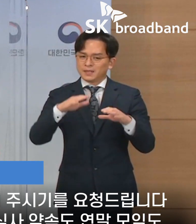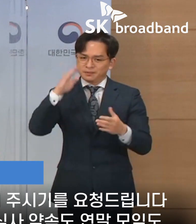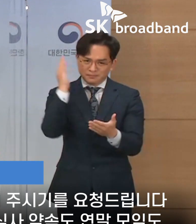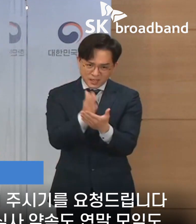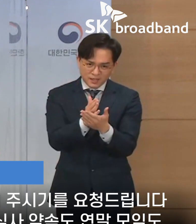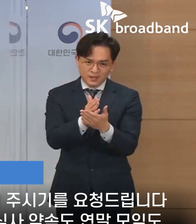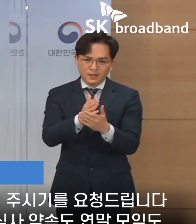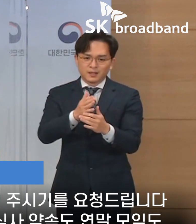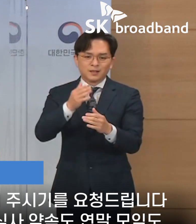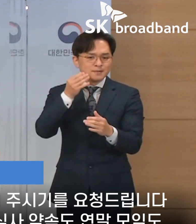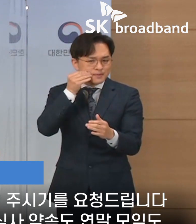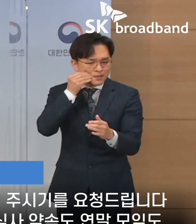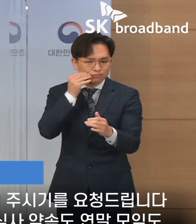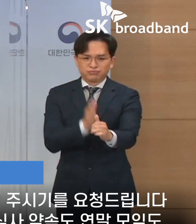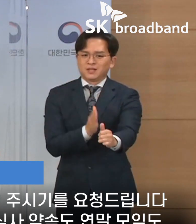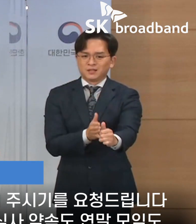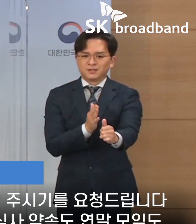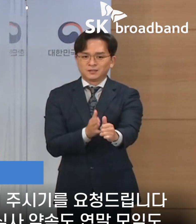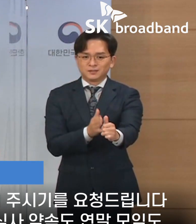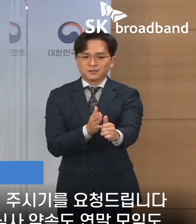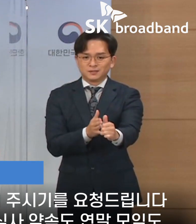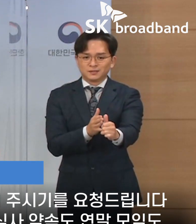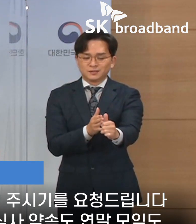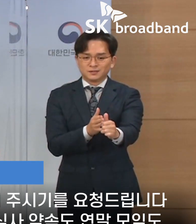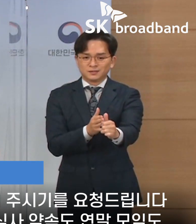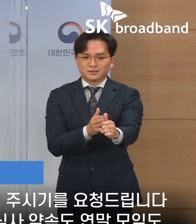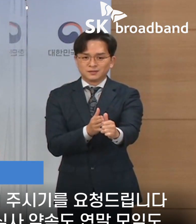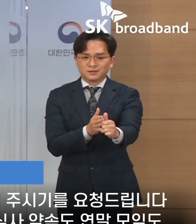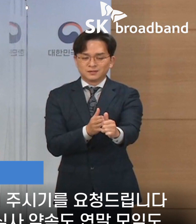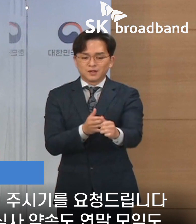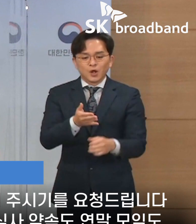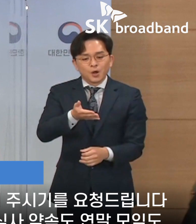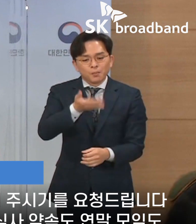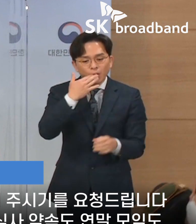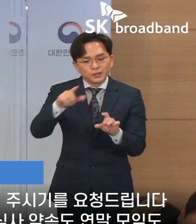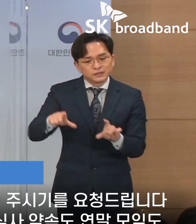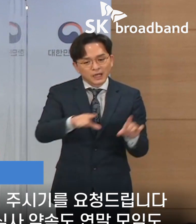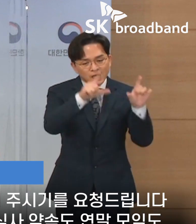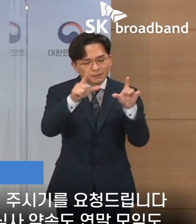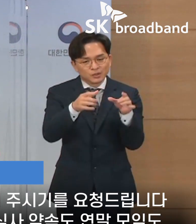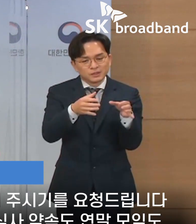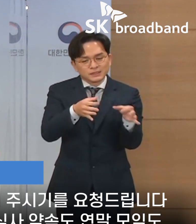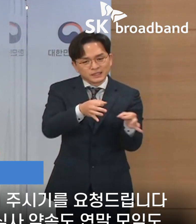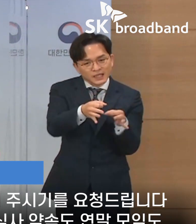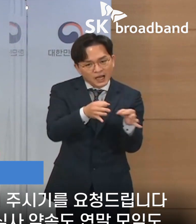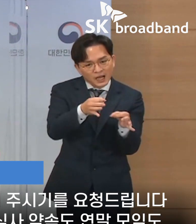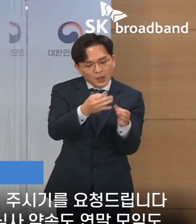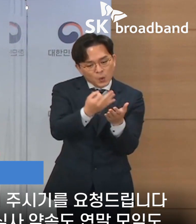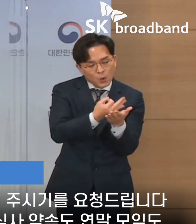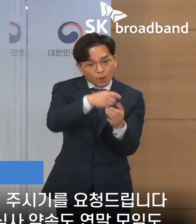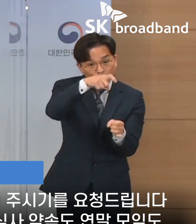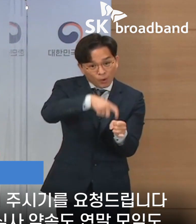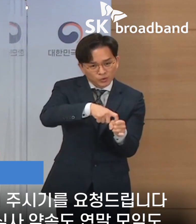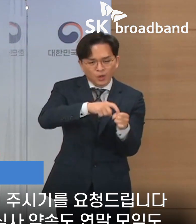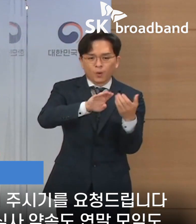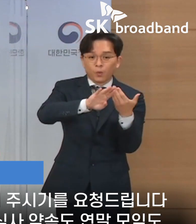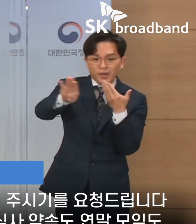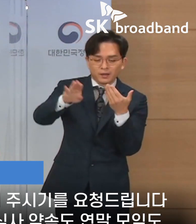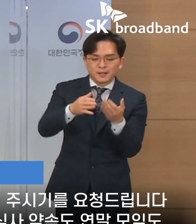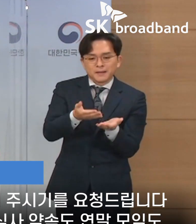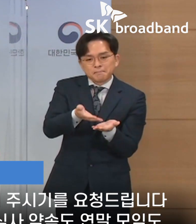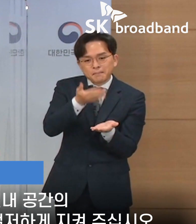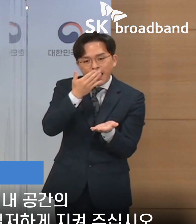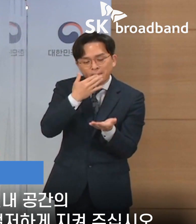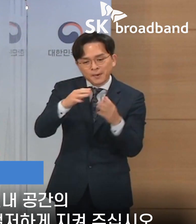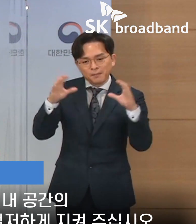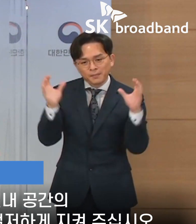주시기를 요청드립니다. 생계를 위한 부득이한 일이 아닌 한 식사 약속도 연말